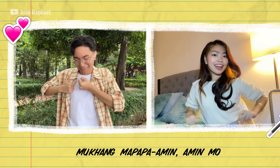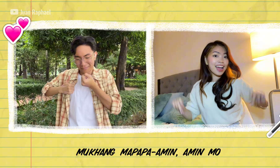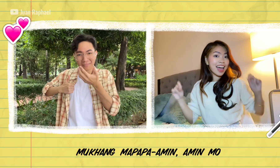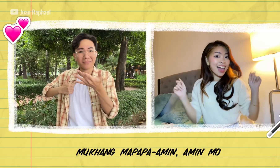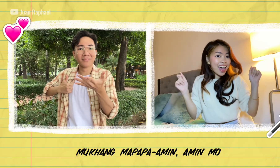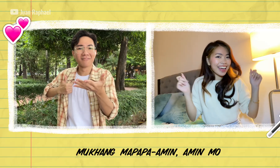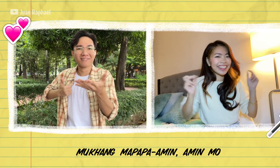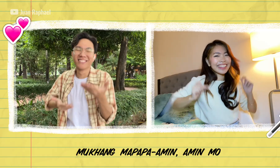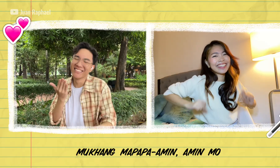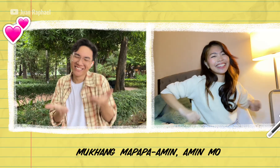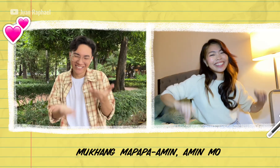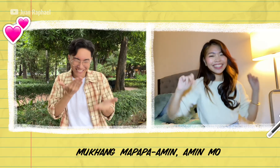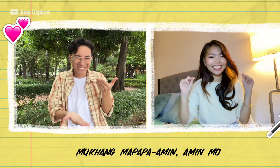mo, amin mo.